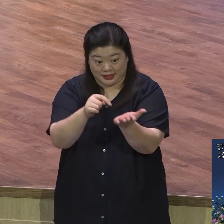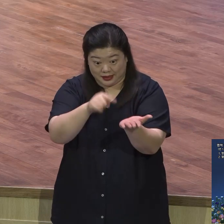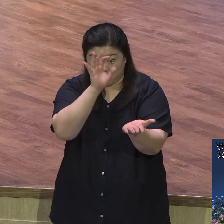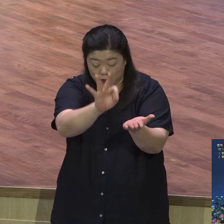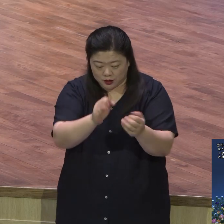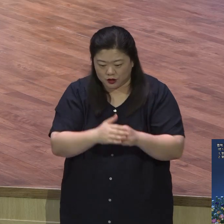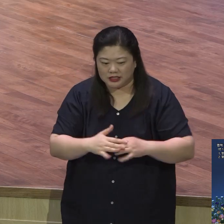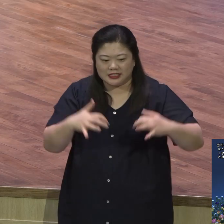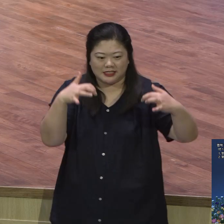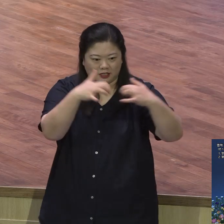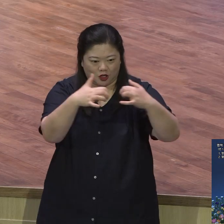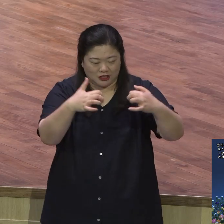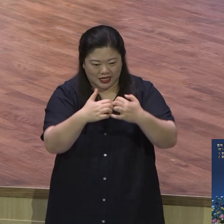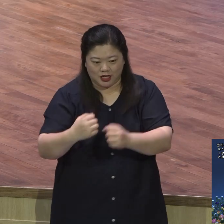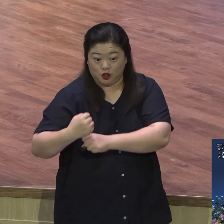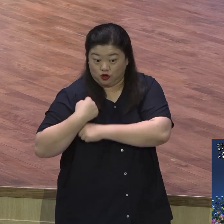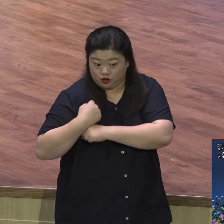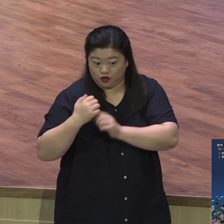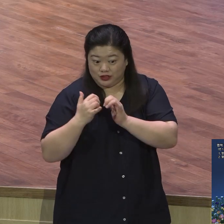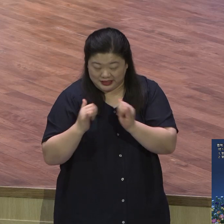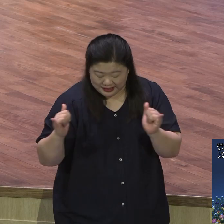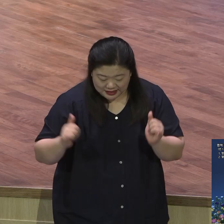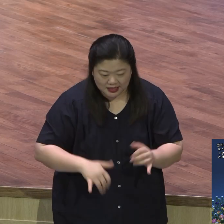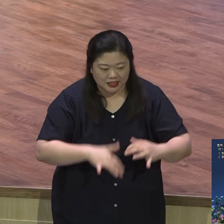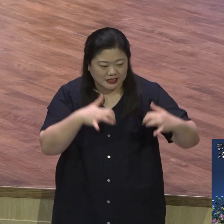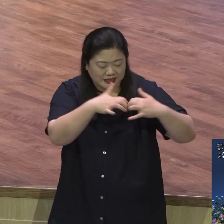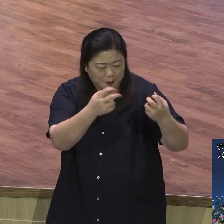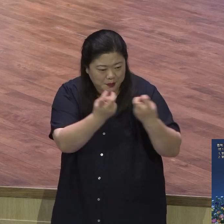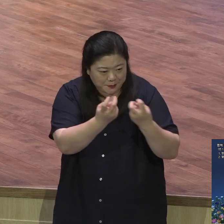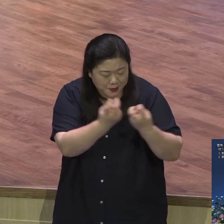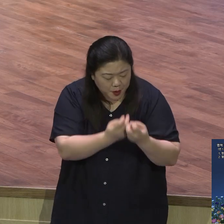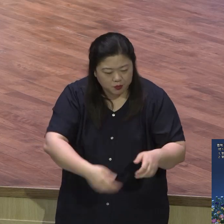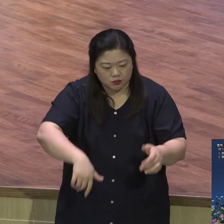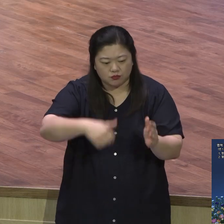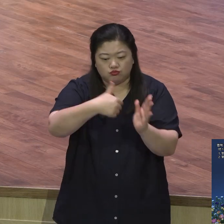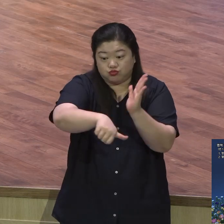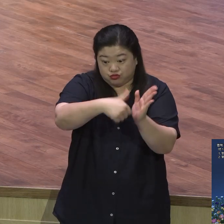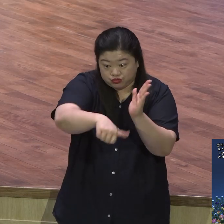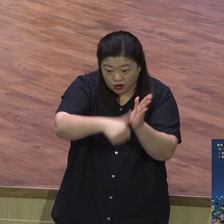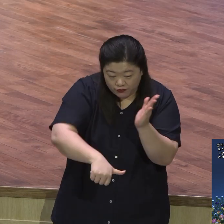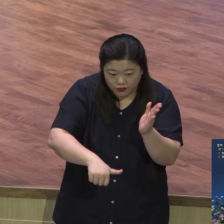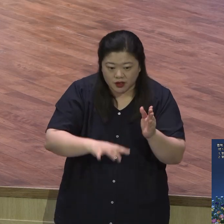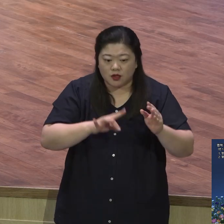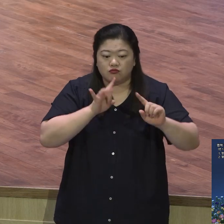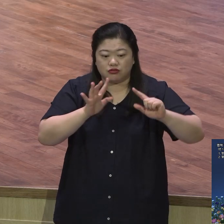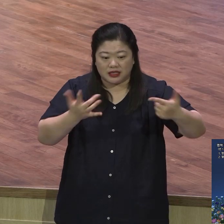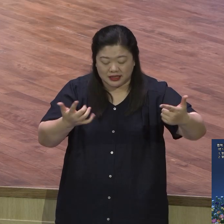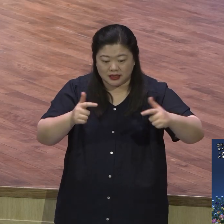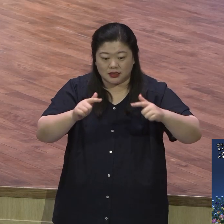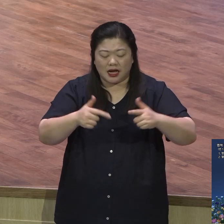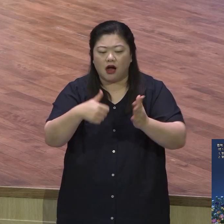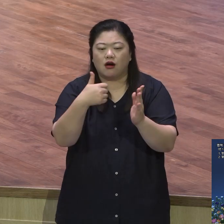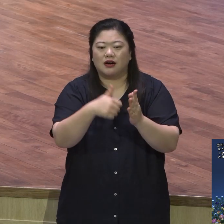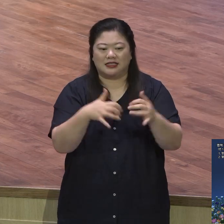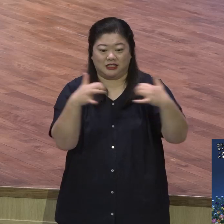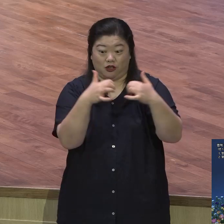병력, 무기, 전술에 나온 것이 아니라 내면에서 나온다